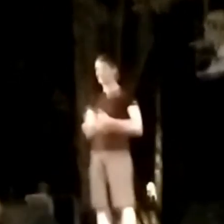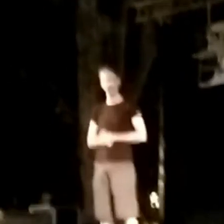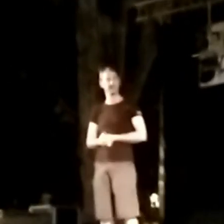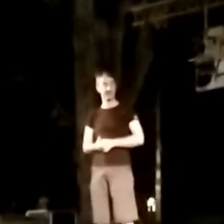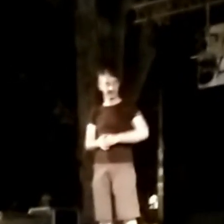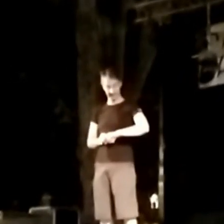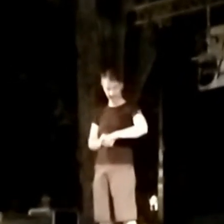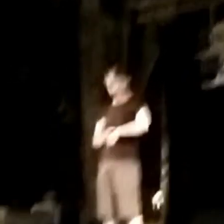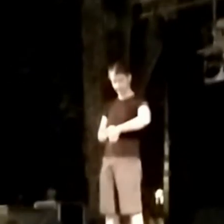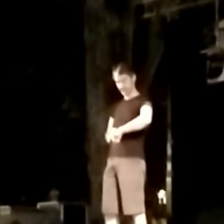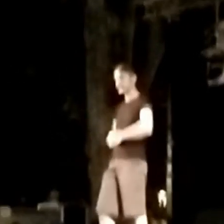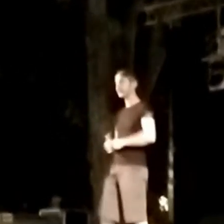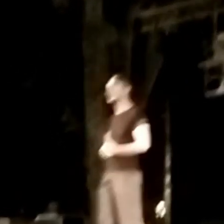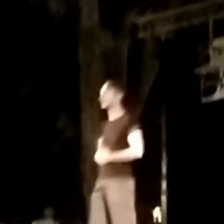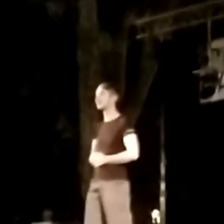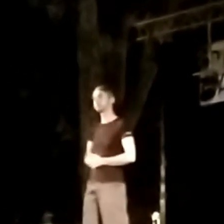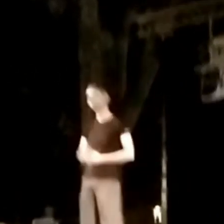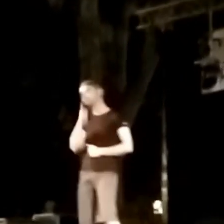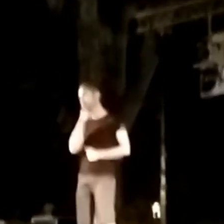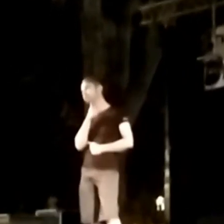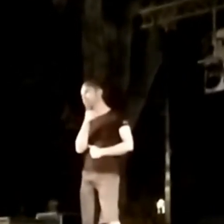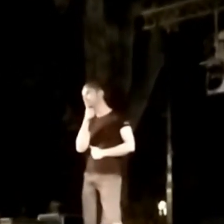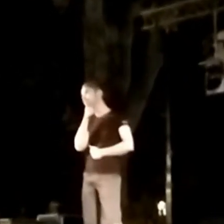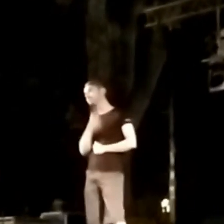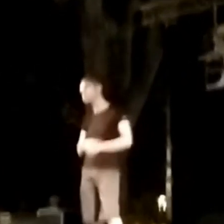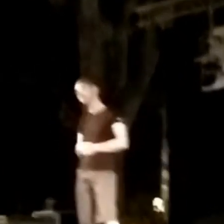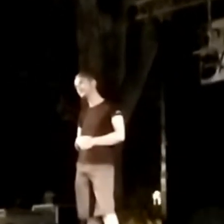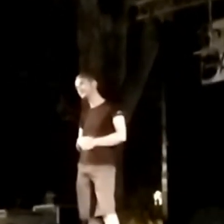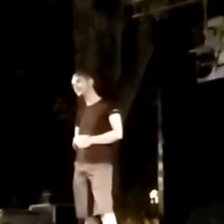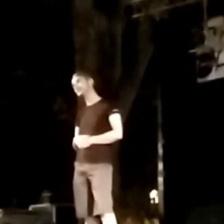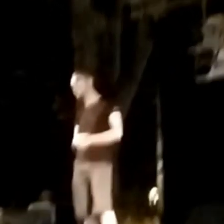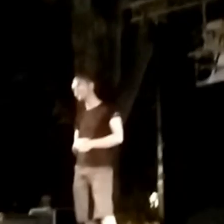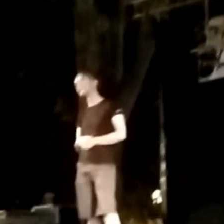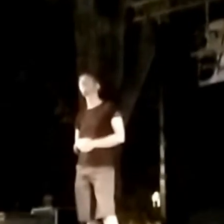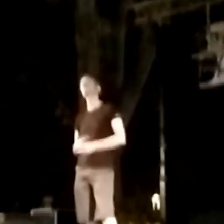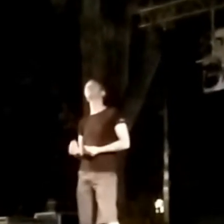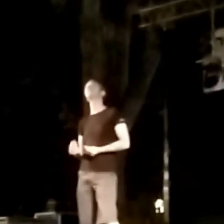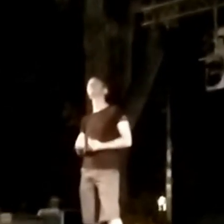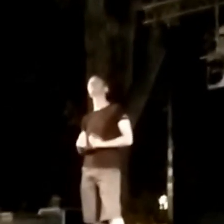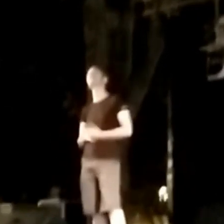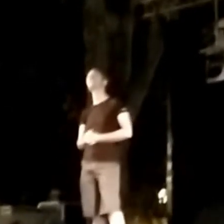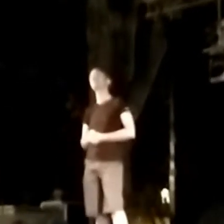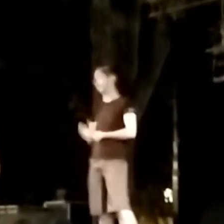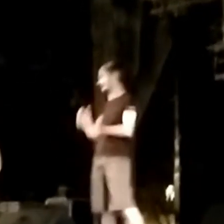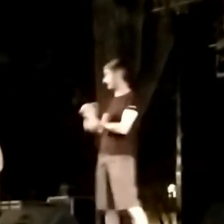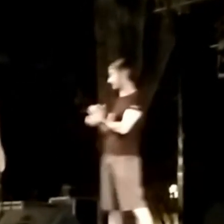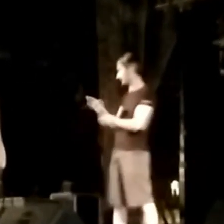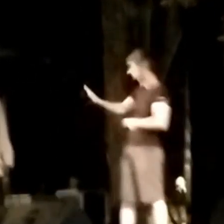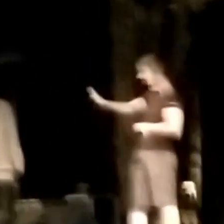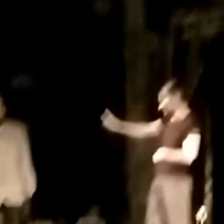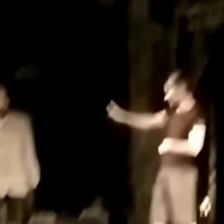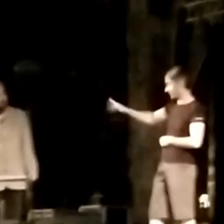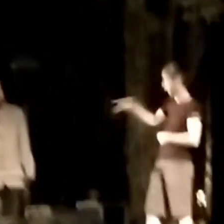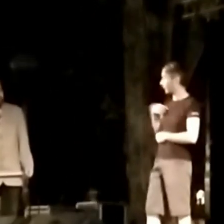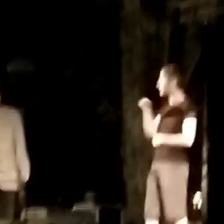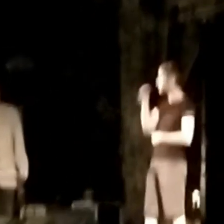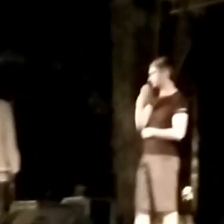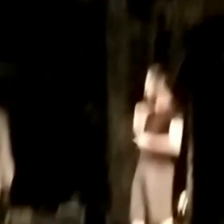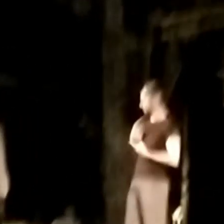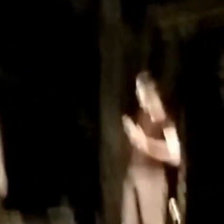Ai, un moment. La paciència que hem de tenir. Per favor. Un moment, és que aquí anem sense micro